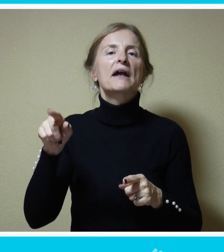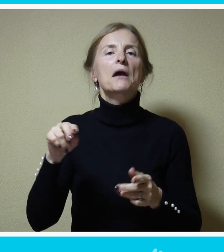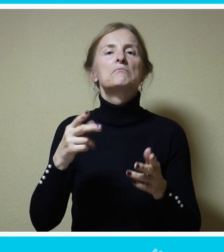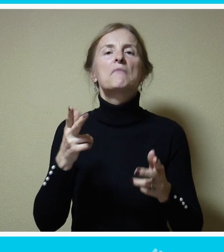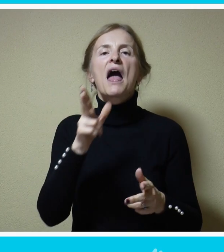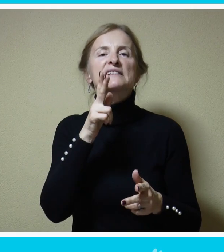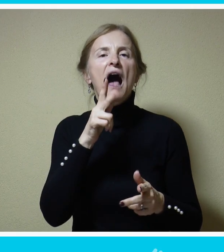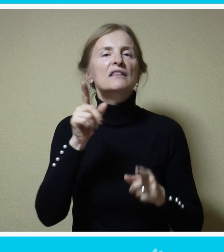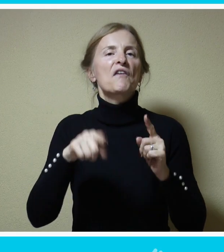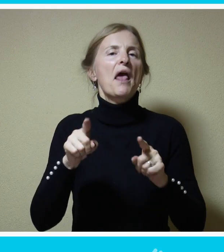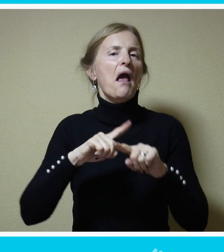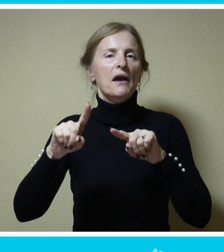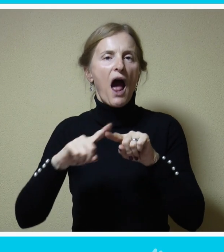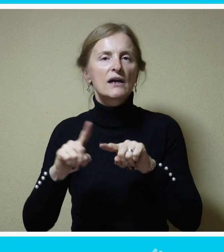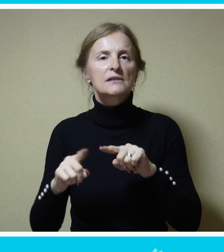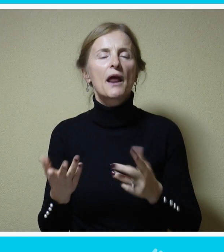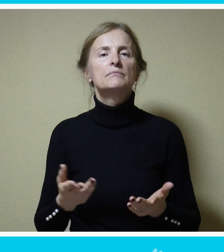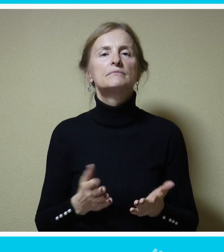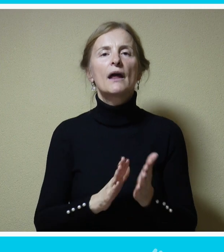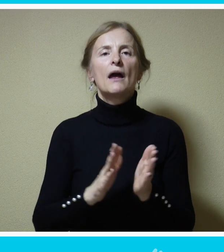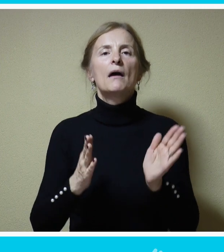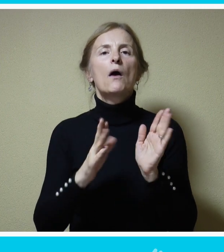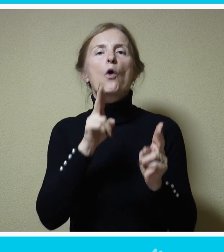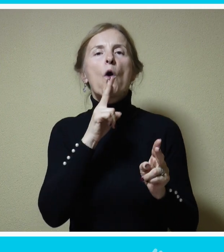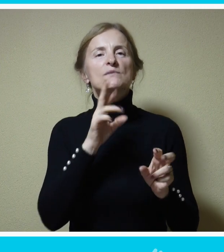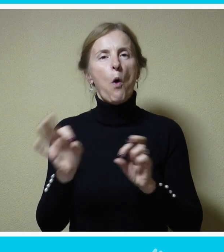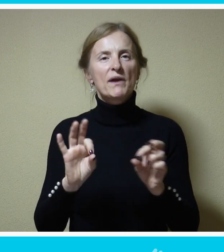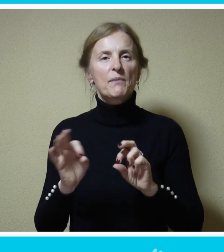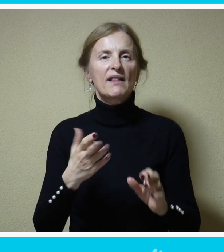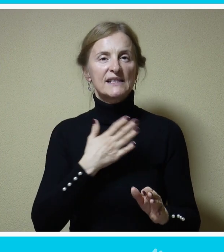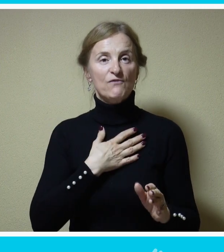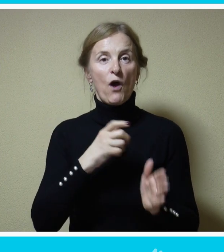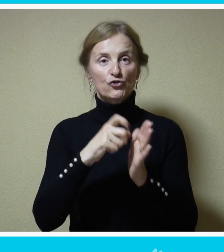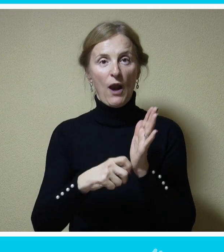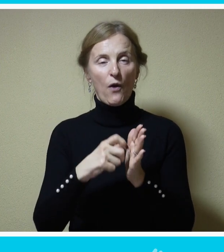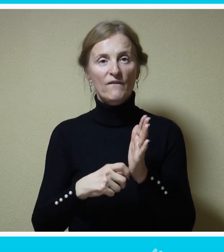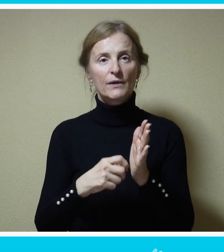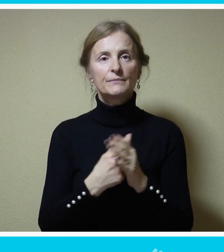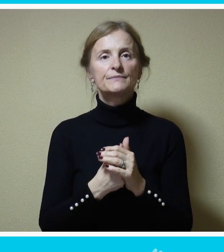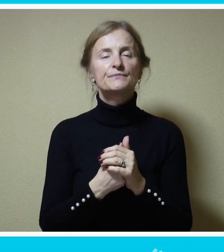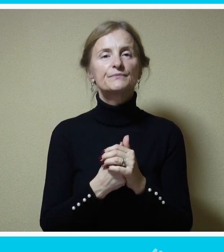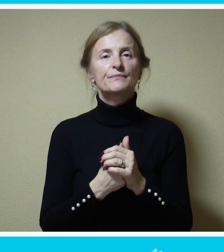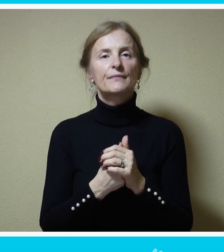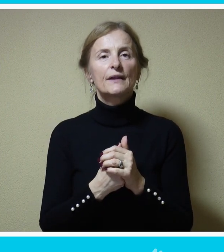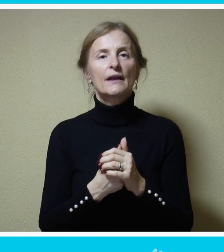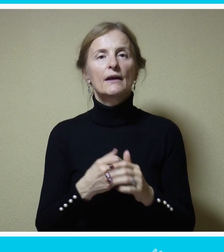zahteve za popuste razne koje smo obezbedili za sve članove.